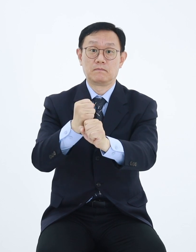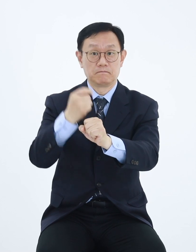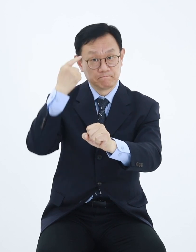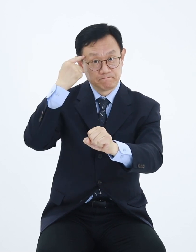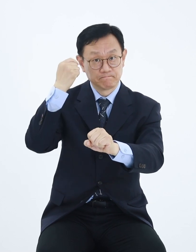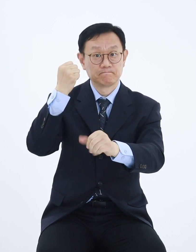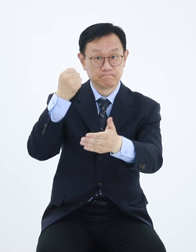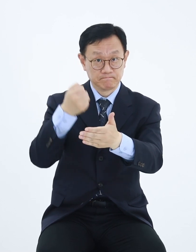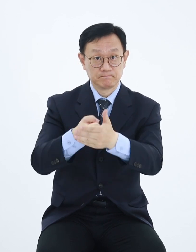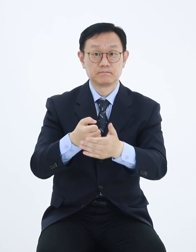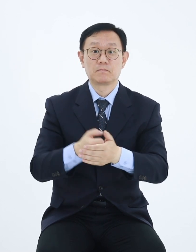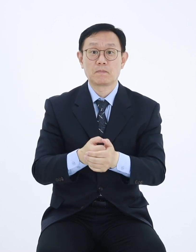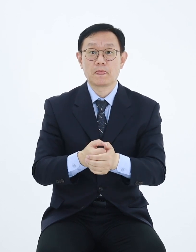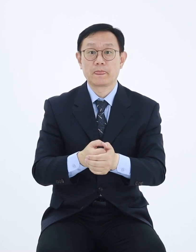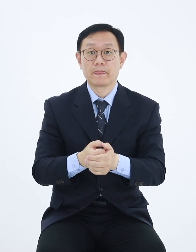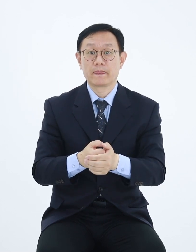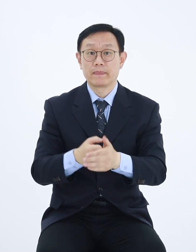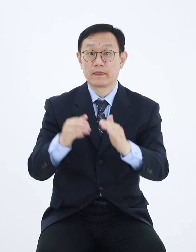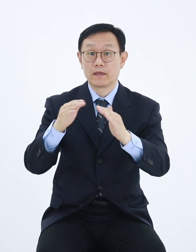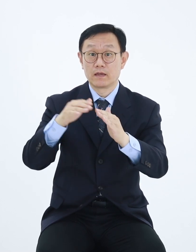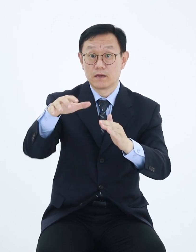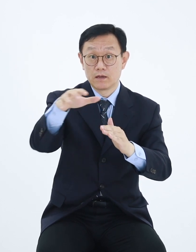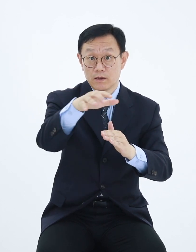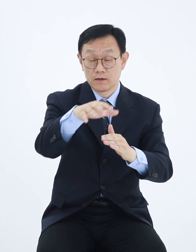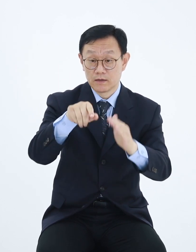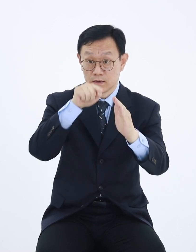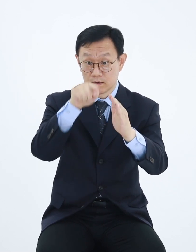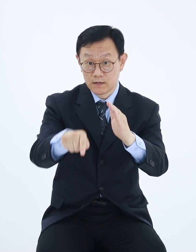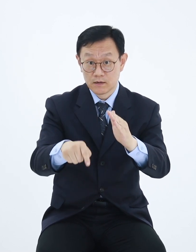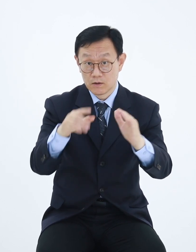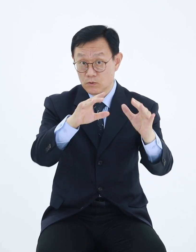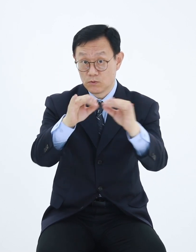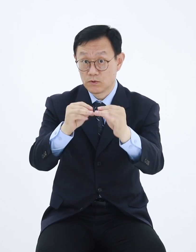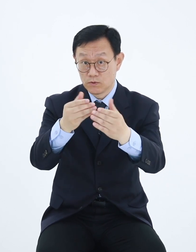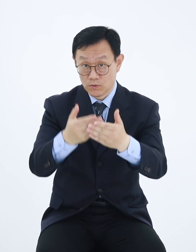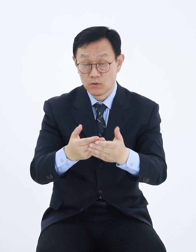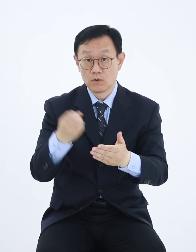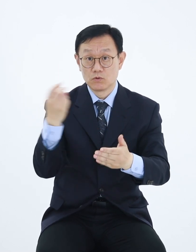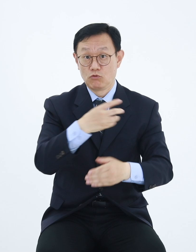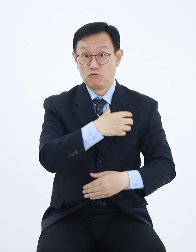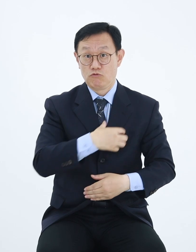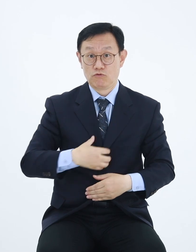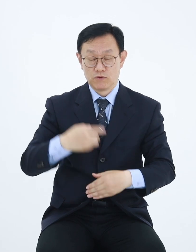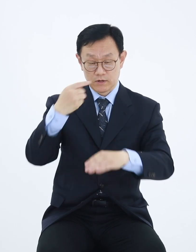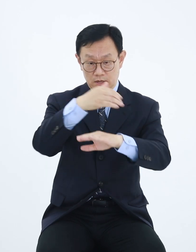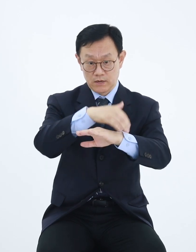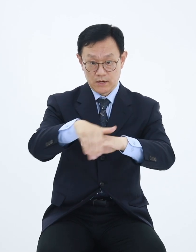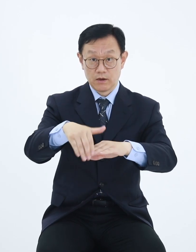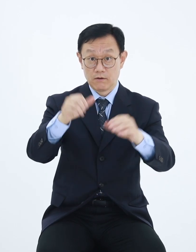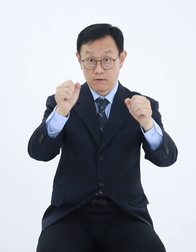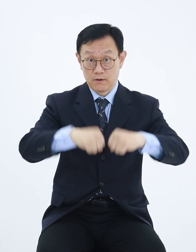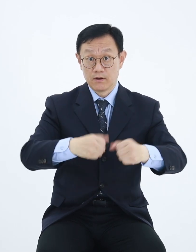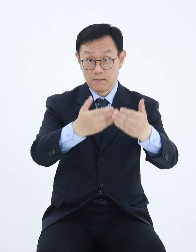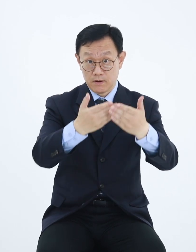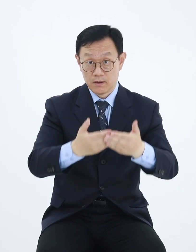두 이유 중 한 이웃을 찾아가 동의를 얻고 지역 기관으로부터 계획 허가를 받아 나무로 된 지붕을